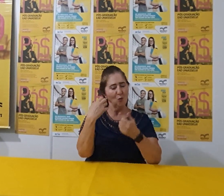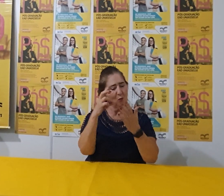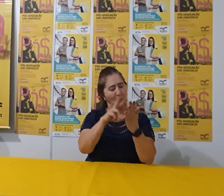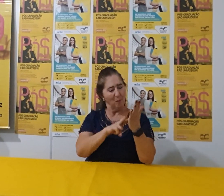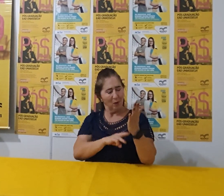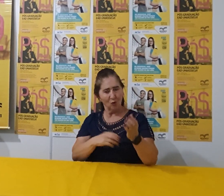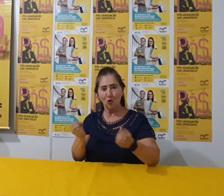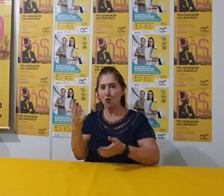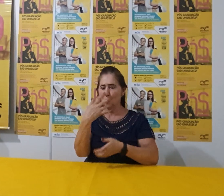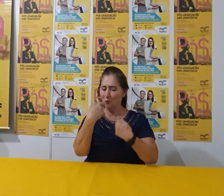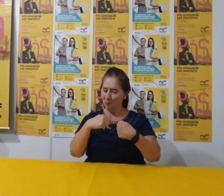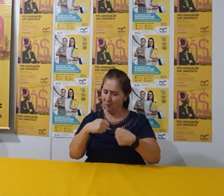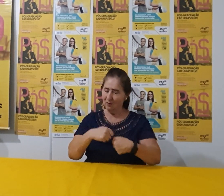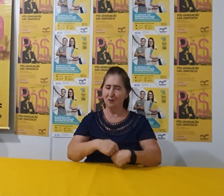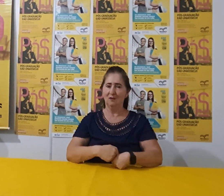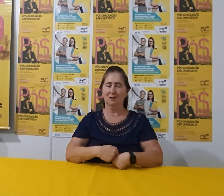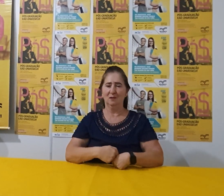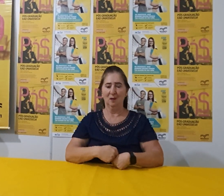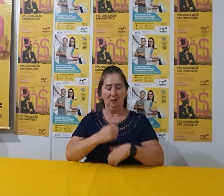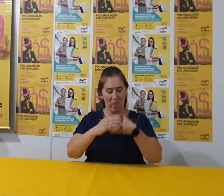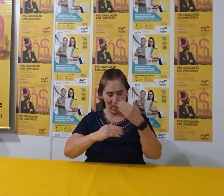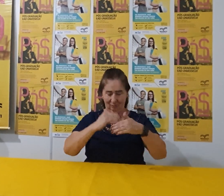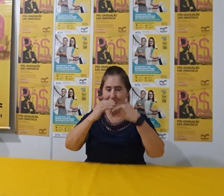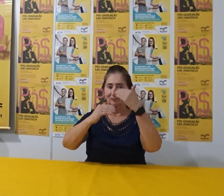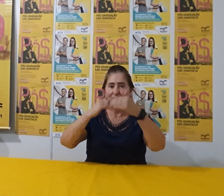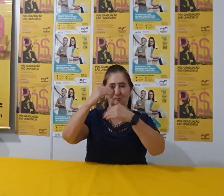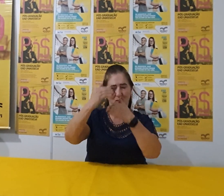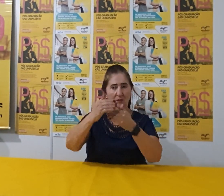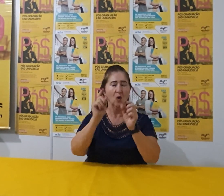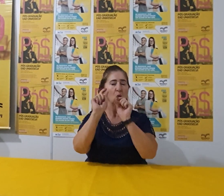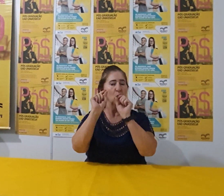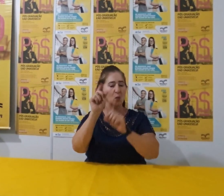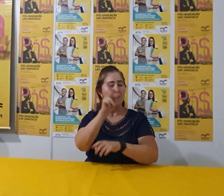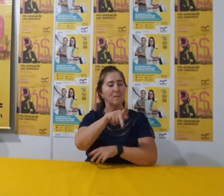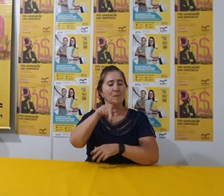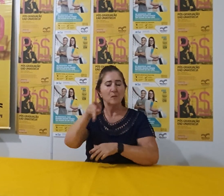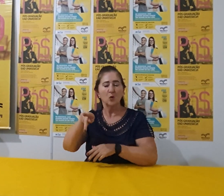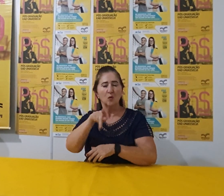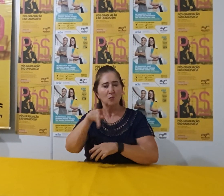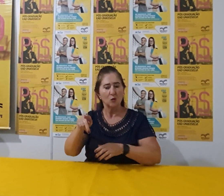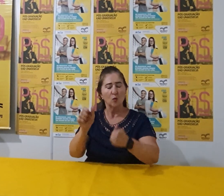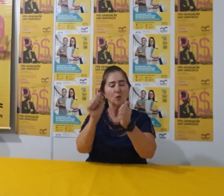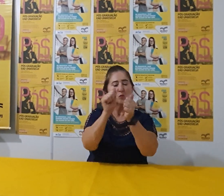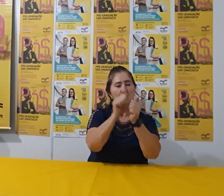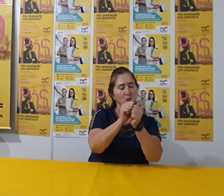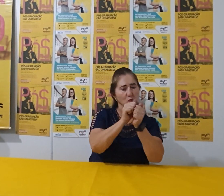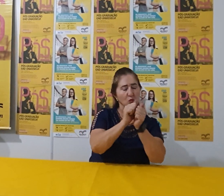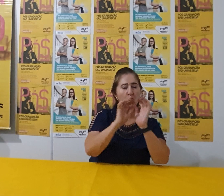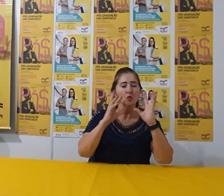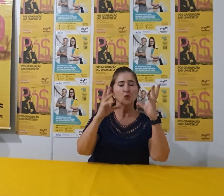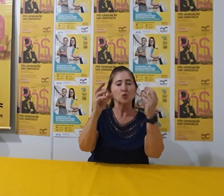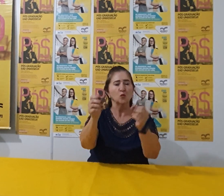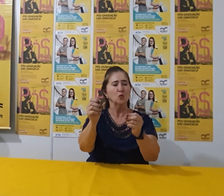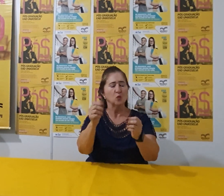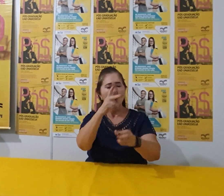necessários. Nessa perspectiva, o papel do docente, junto aos demais atores envolvidos nesse